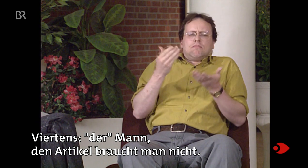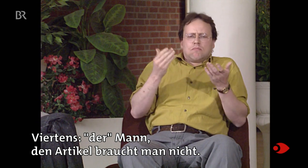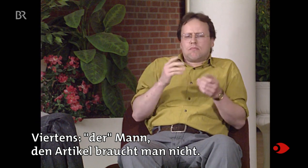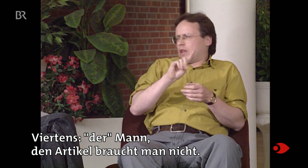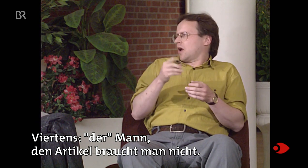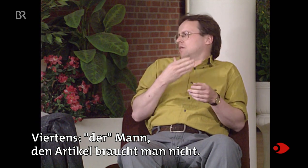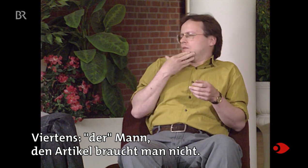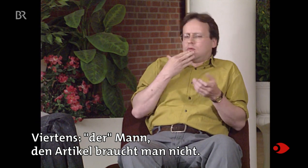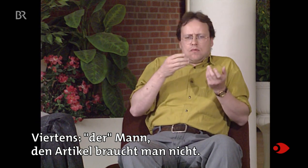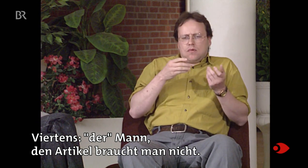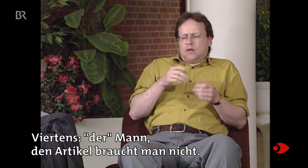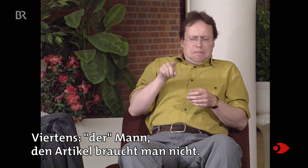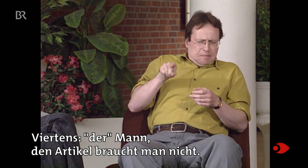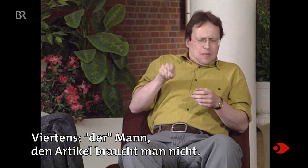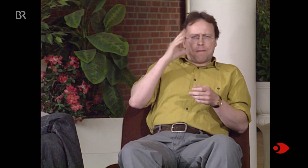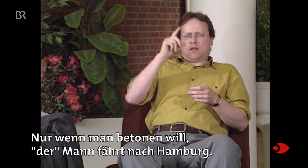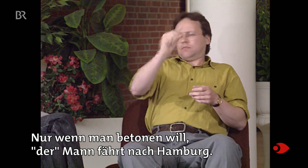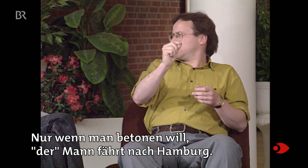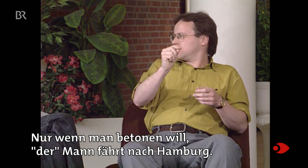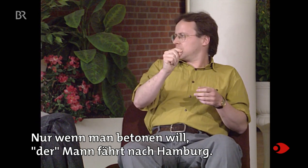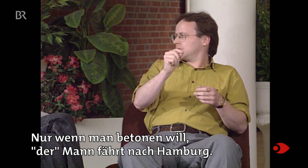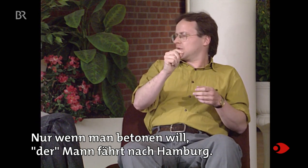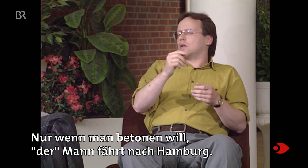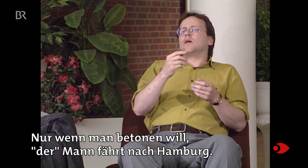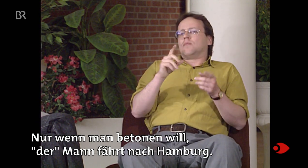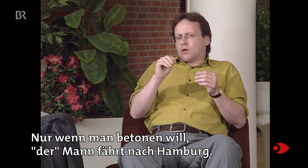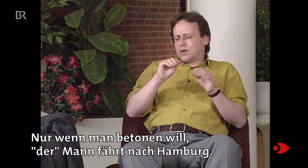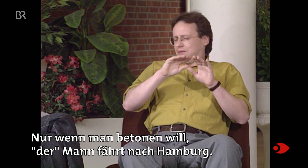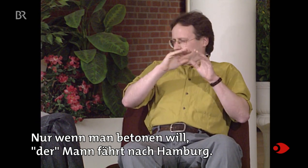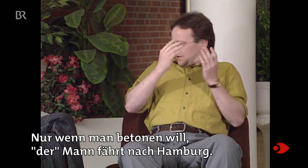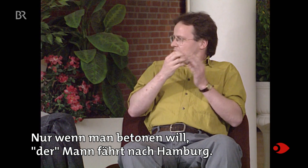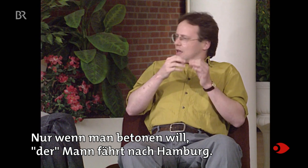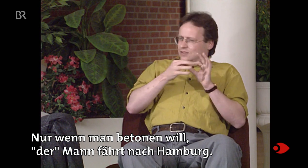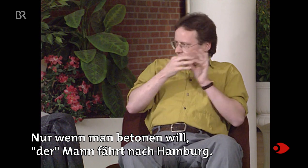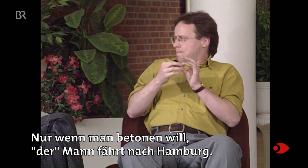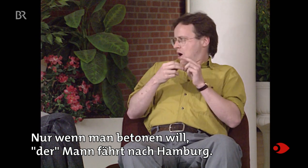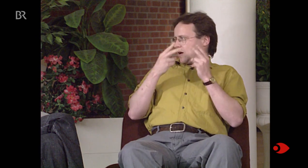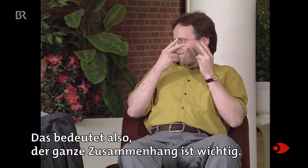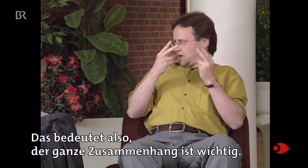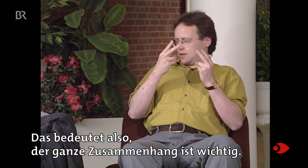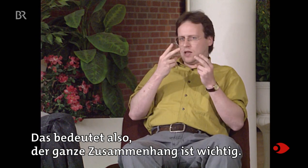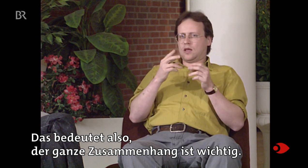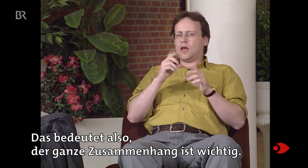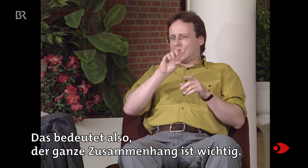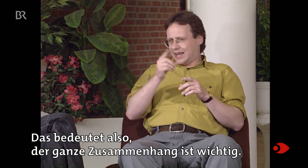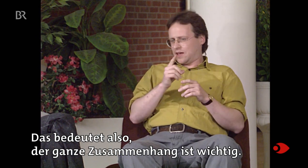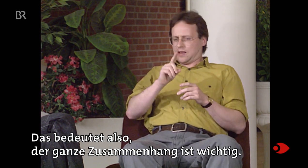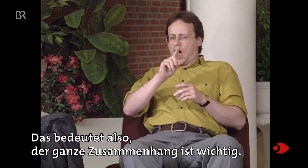braucht man nicht. Nur wenn man betonen will, der Mann fährt nach Hamburg. Das bedeutet also, der ganze